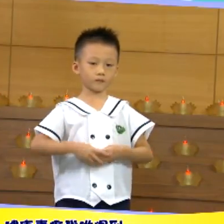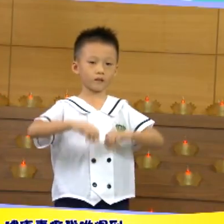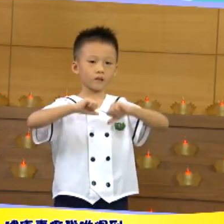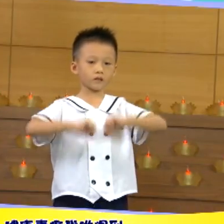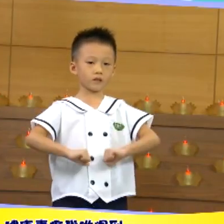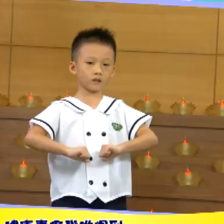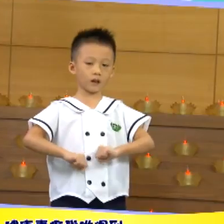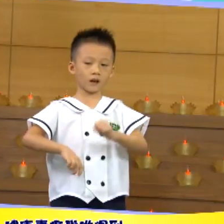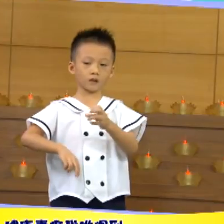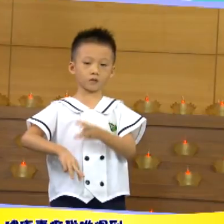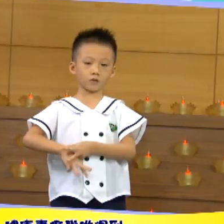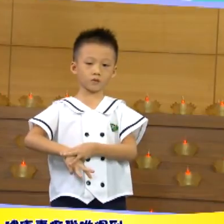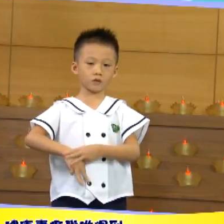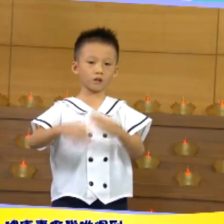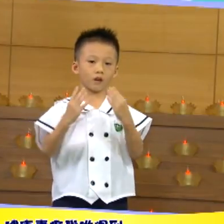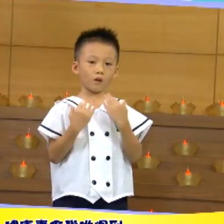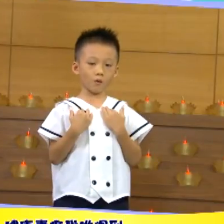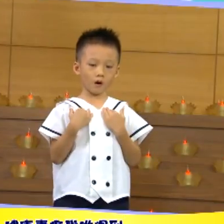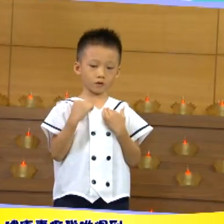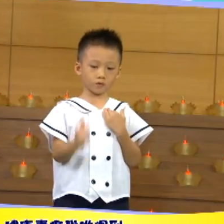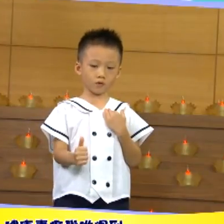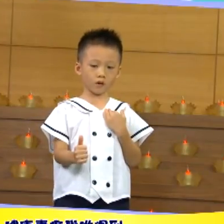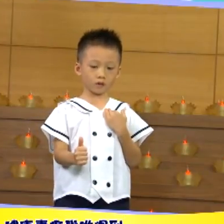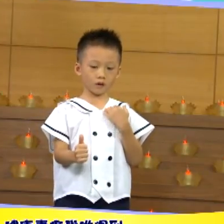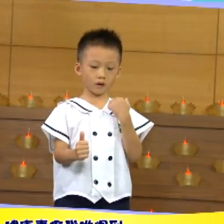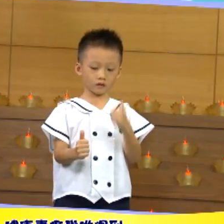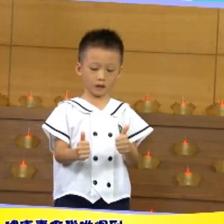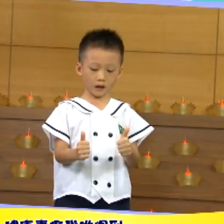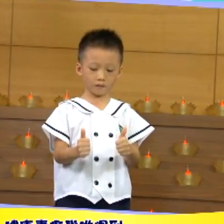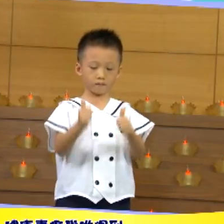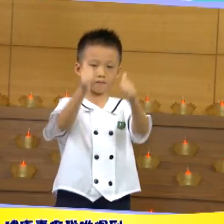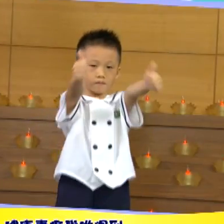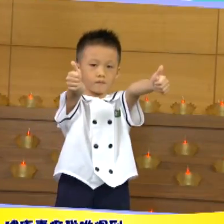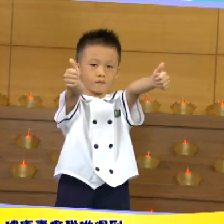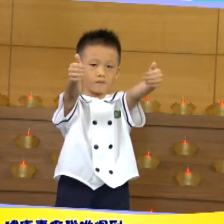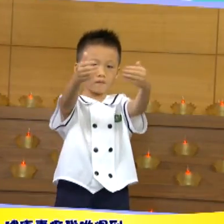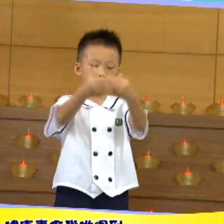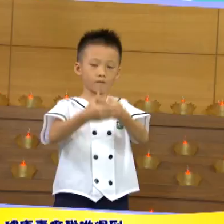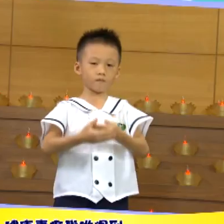健康素食我做得到。